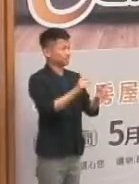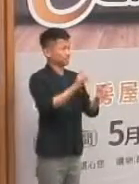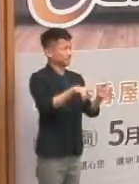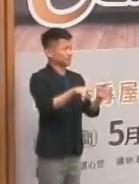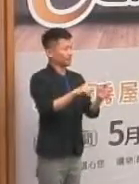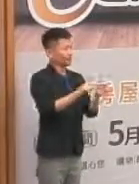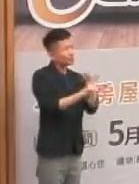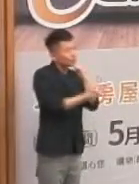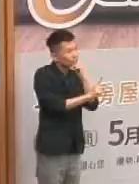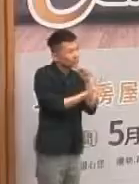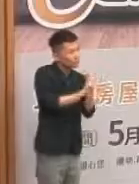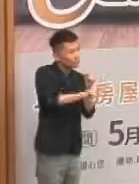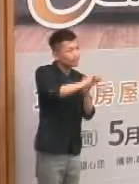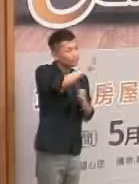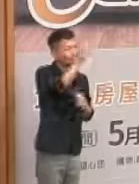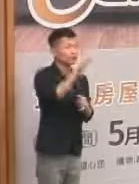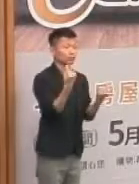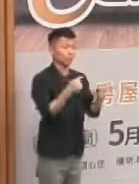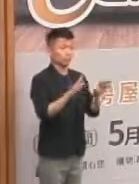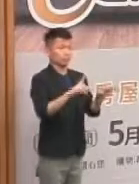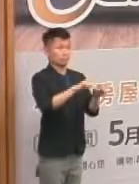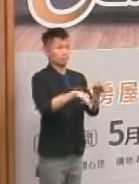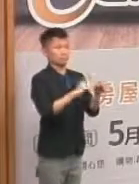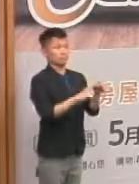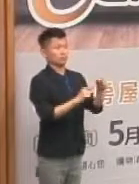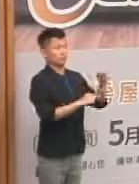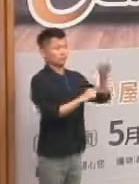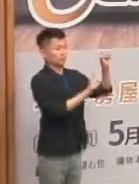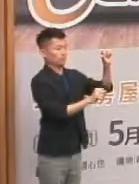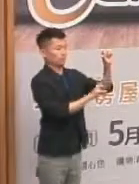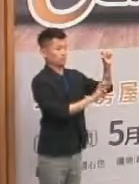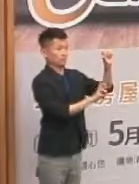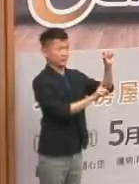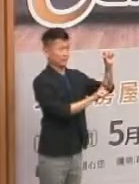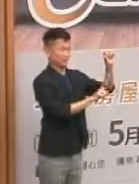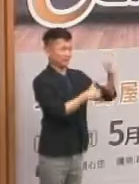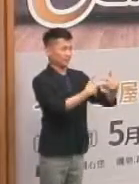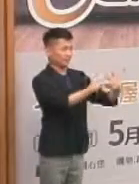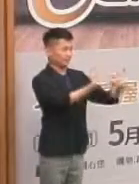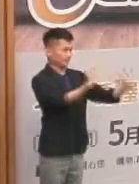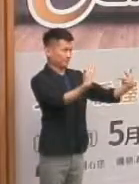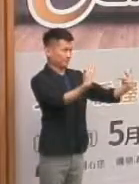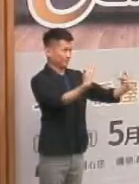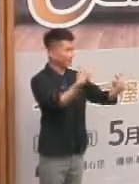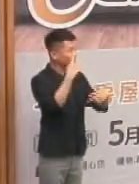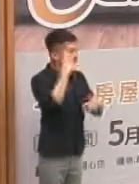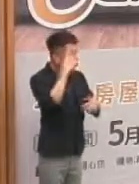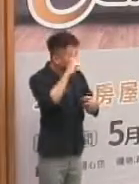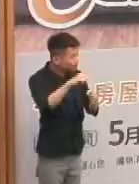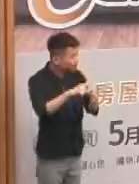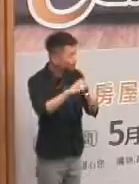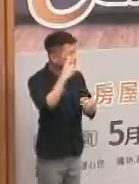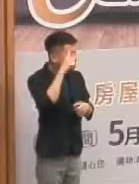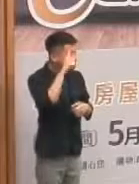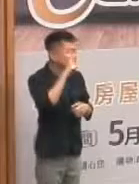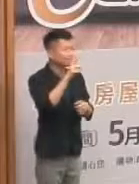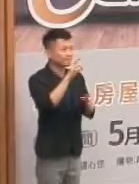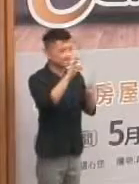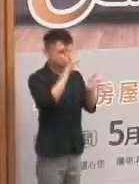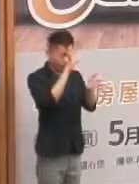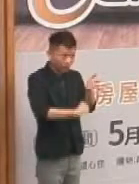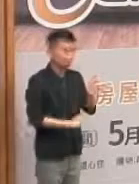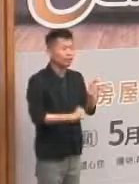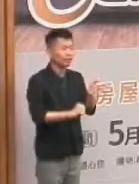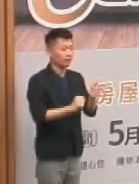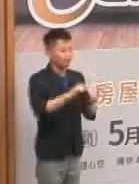后一天。比如说今年今年是5月31号，刚好是礼拜五，它其实是隔一天才扣。那下一个上